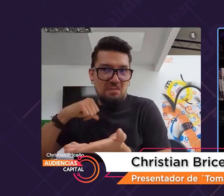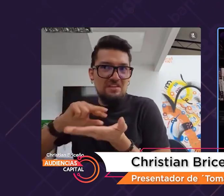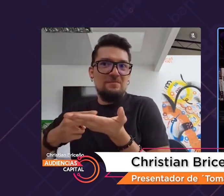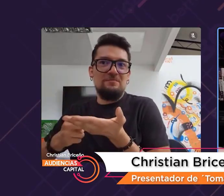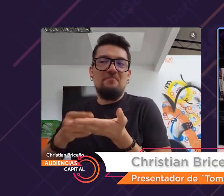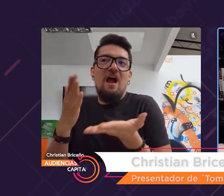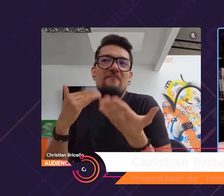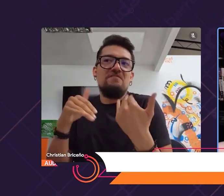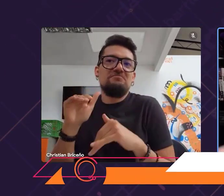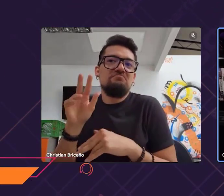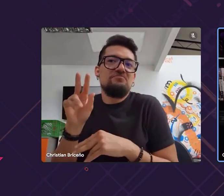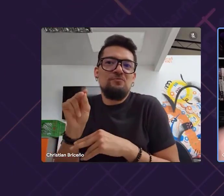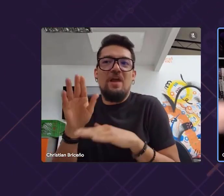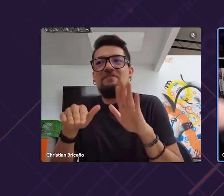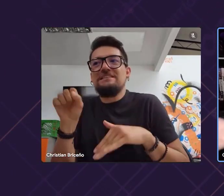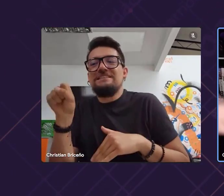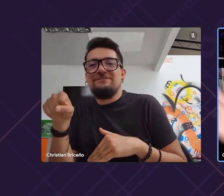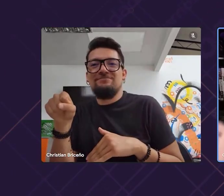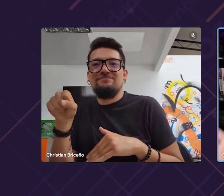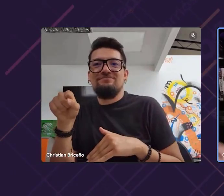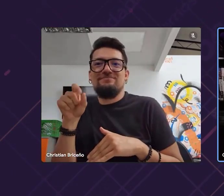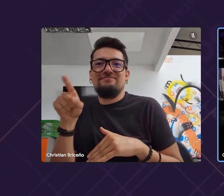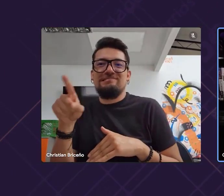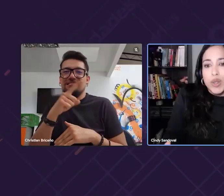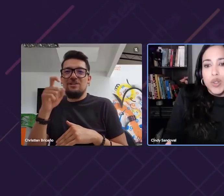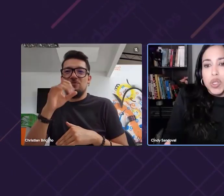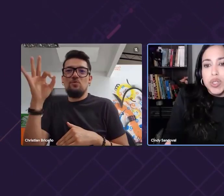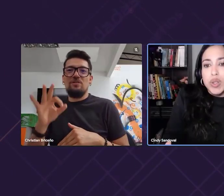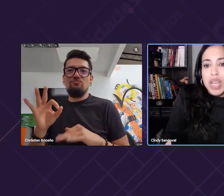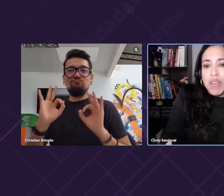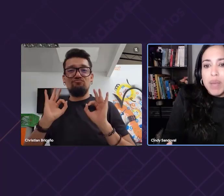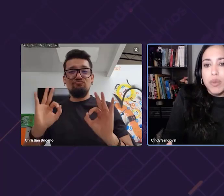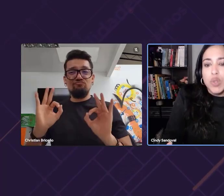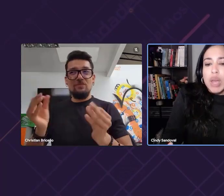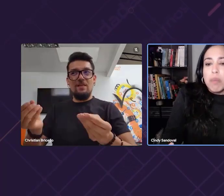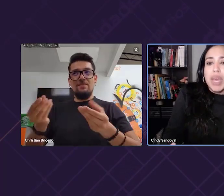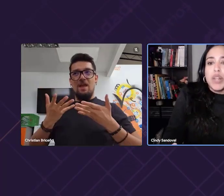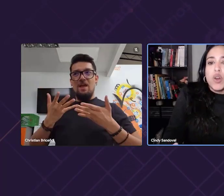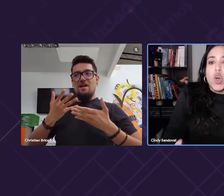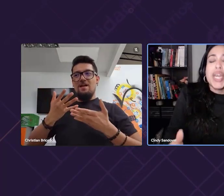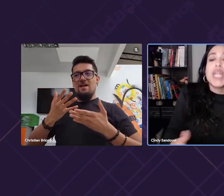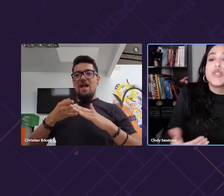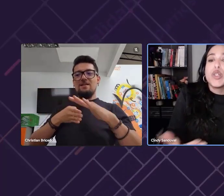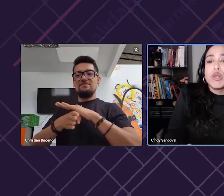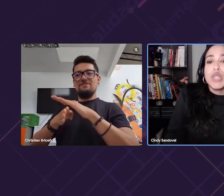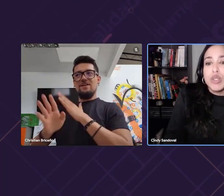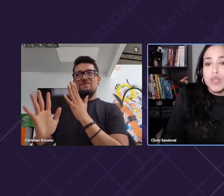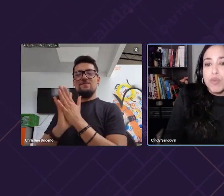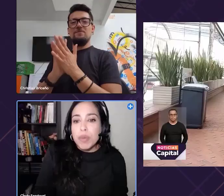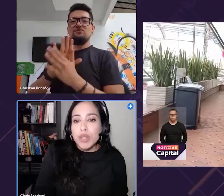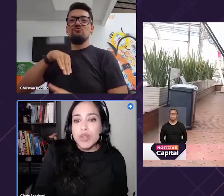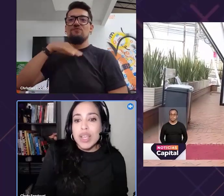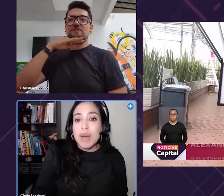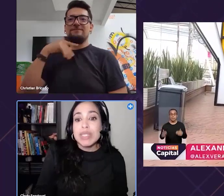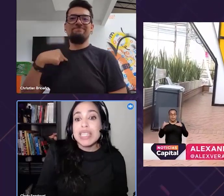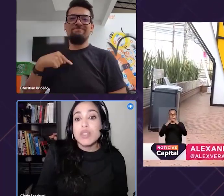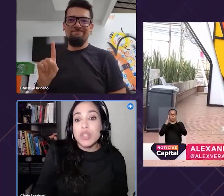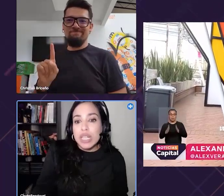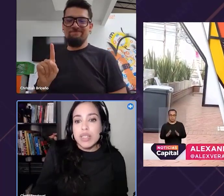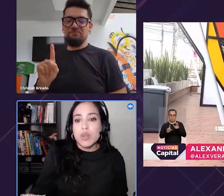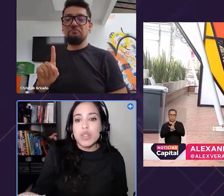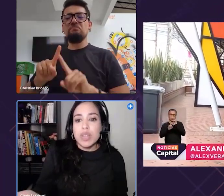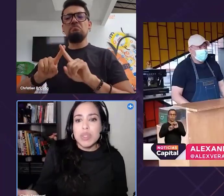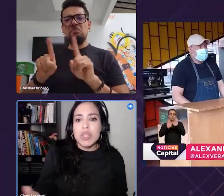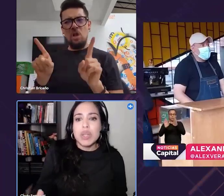24 horas en los medios de comunicación o en televisión. Eso nosotros lo sabemos. Pero que nosotros en estos momentos tengamos